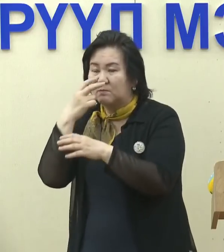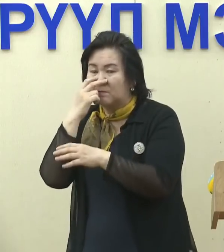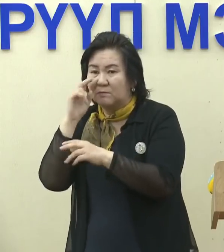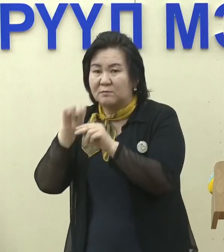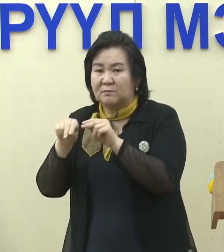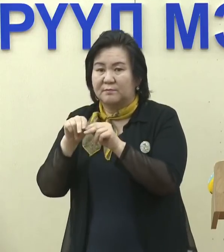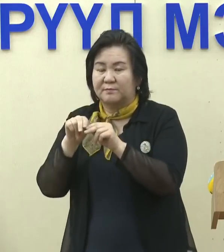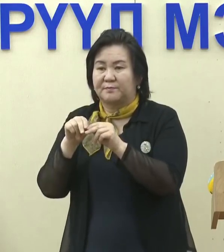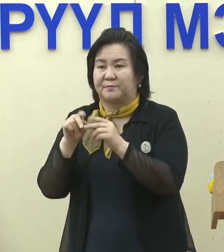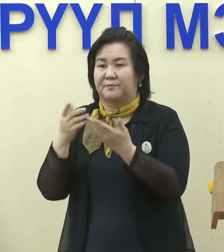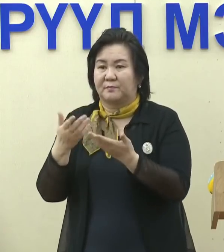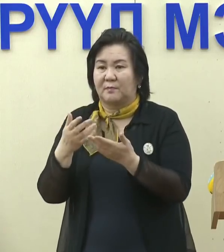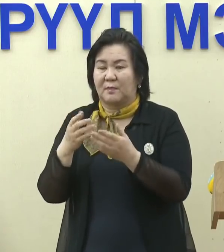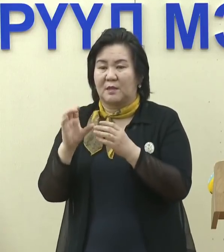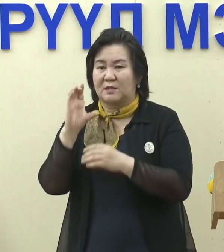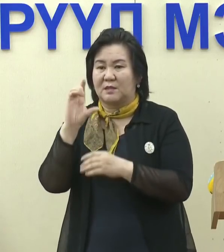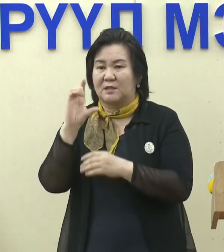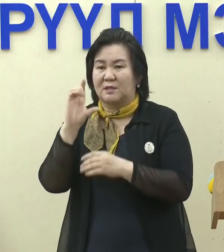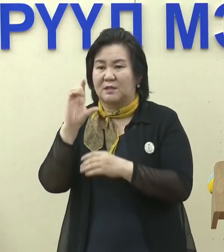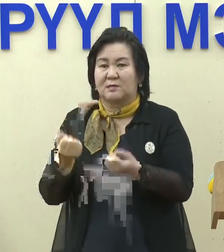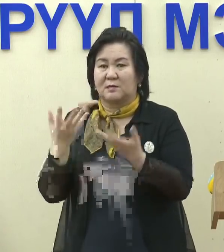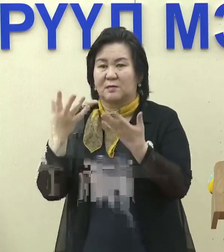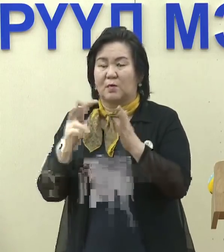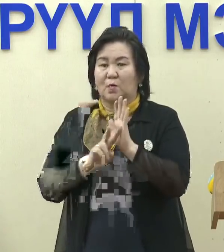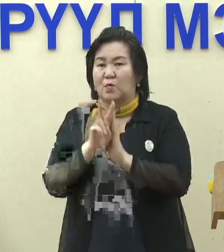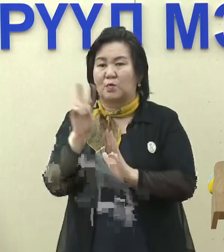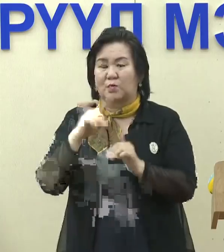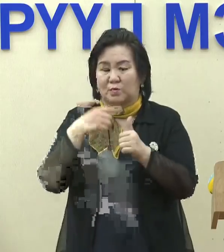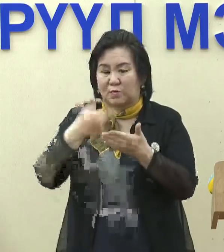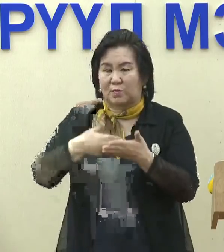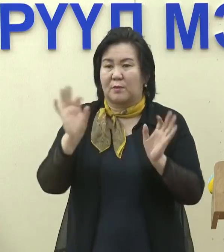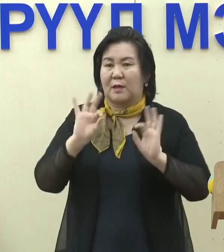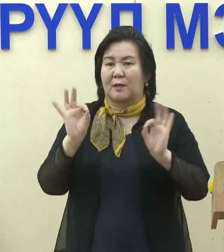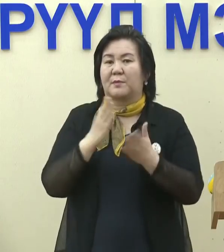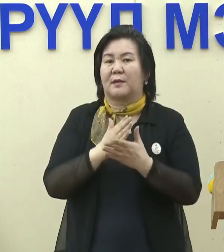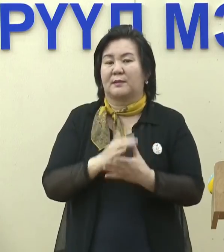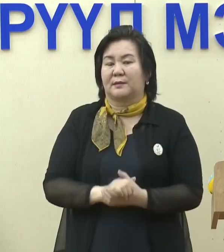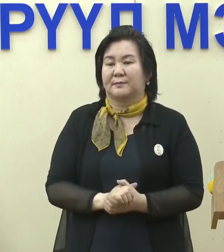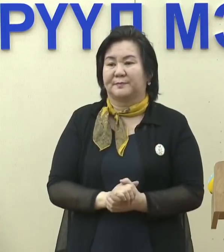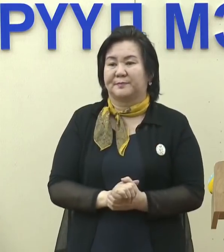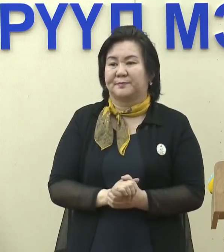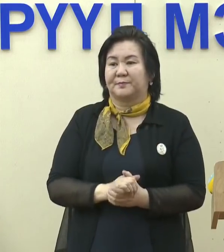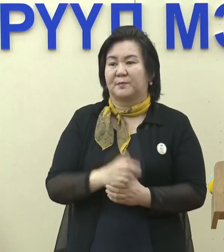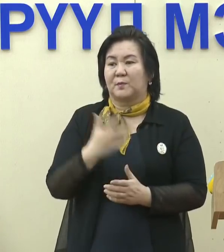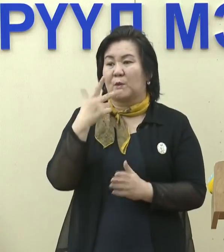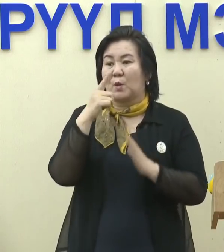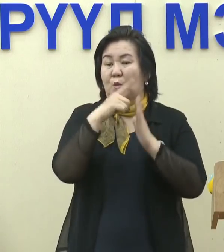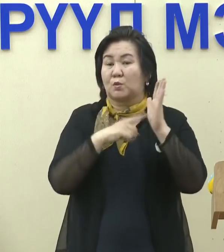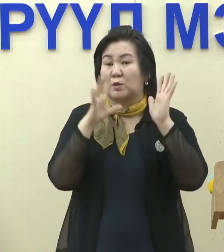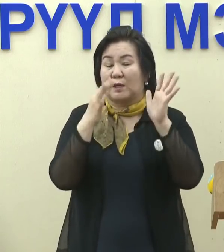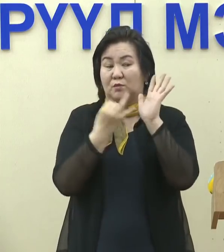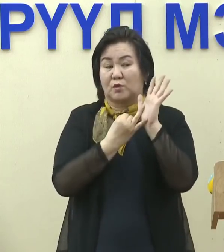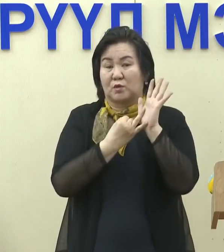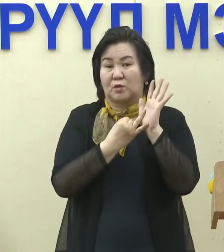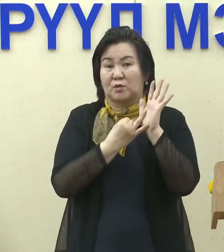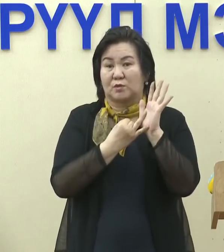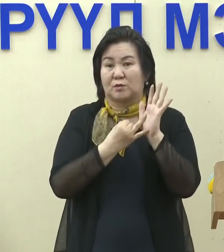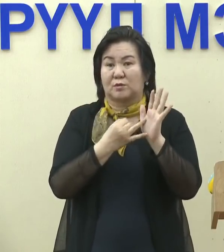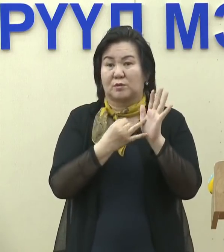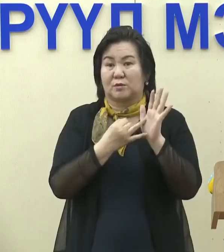бол өнөөдөр тоо сэжигтэй тохиолдол бол бүртгэгдээгүй байна өчтөр. За 3 дугаар сарын 17-нд Берлин